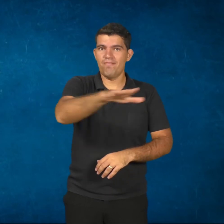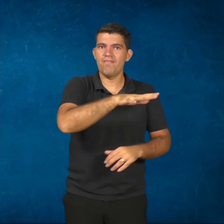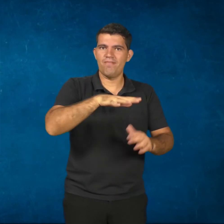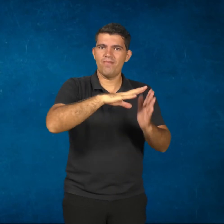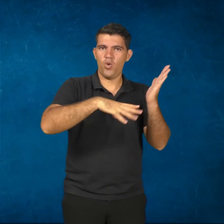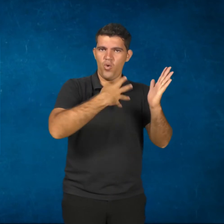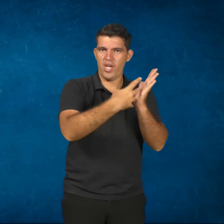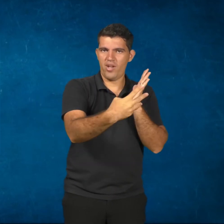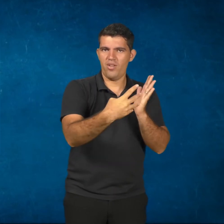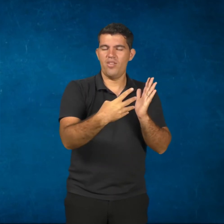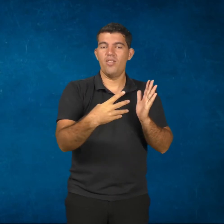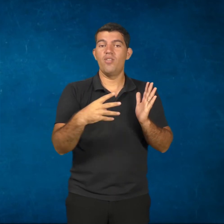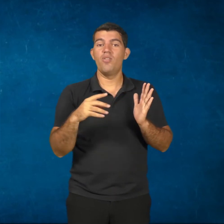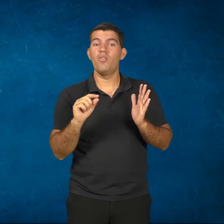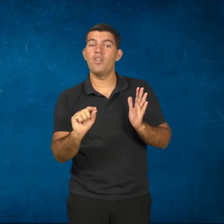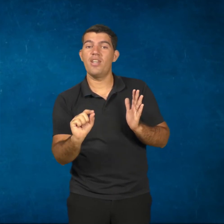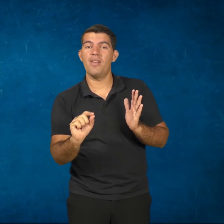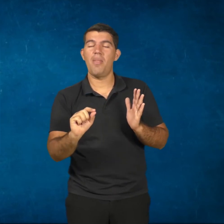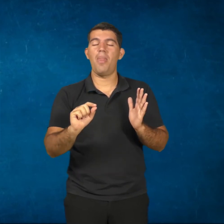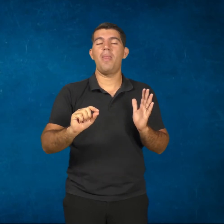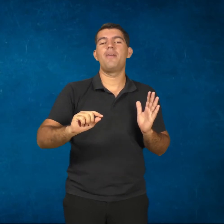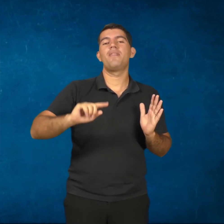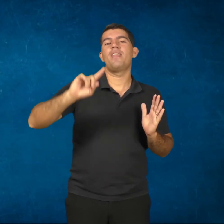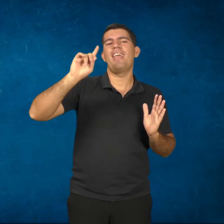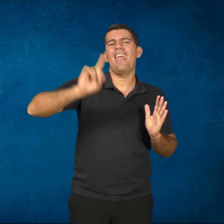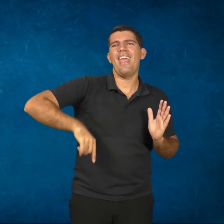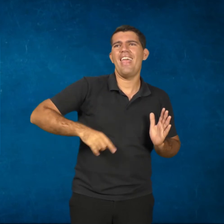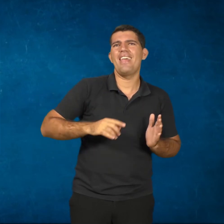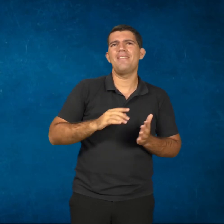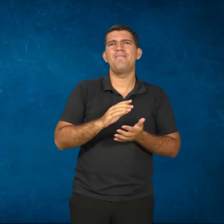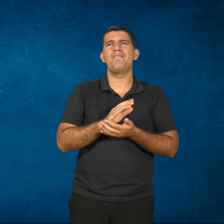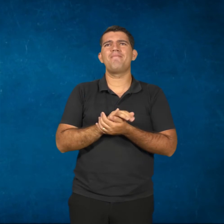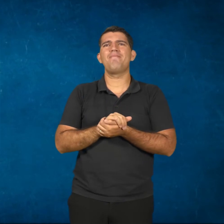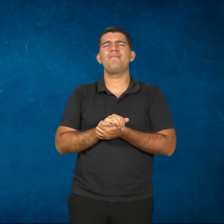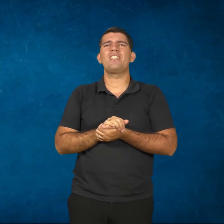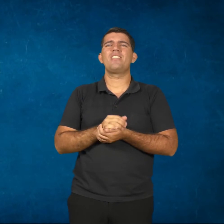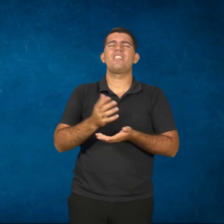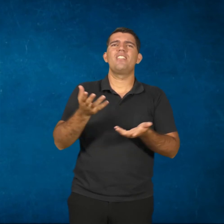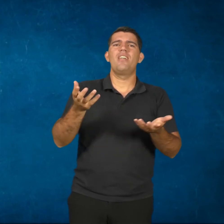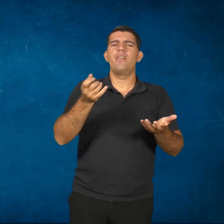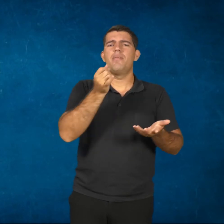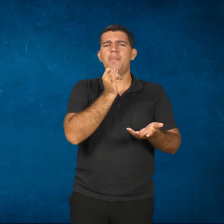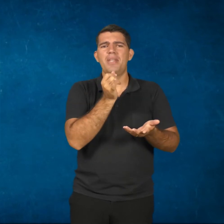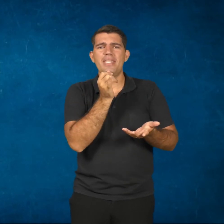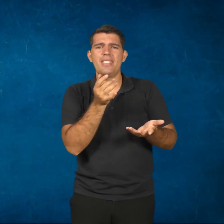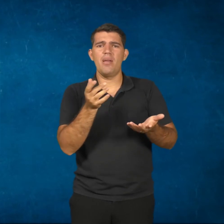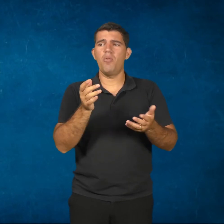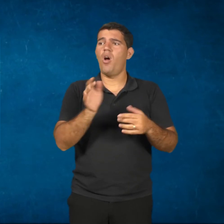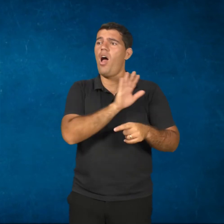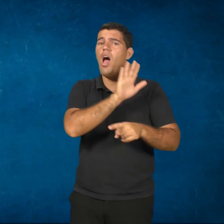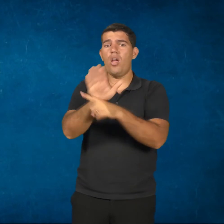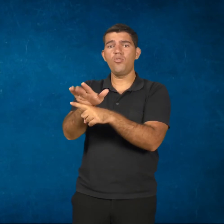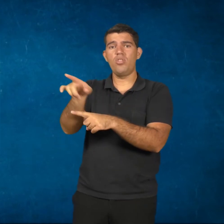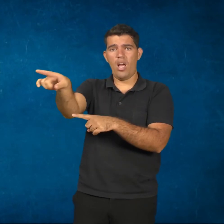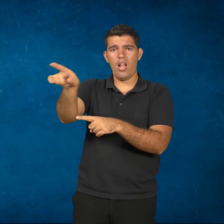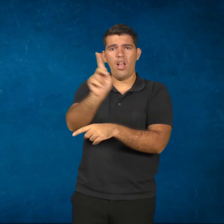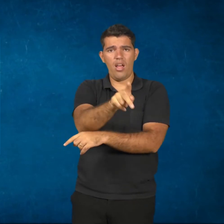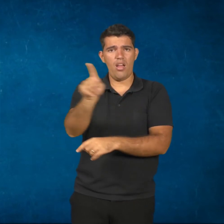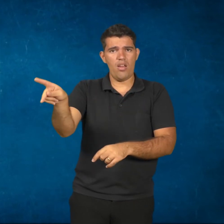do currículo está em garantir aos